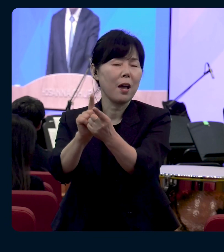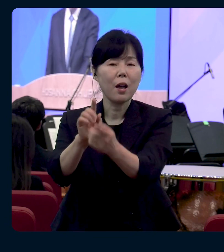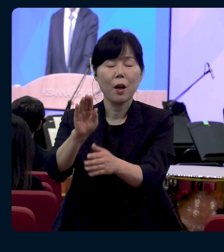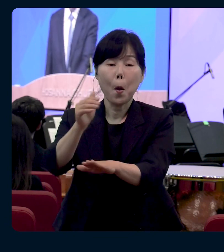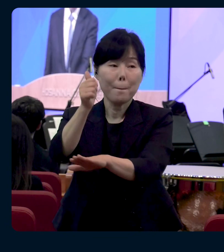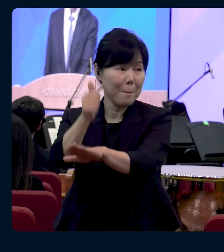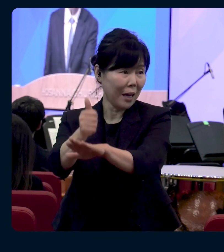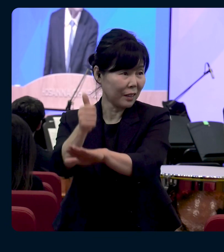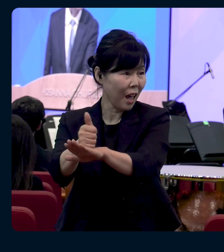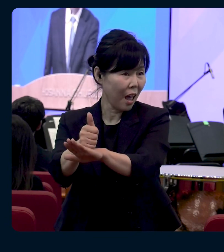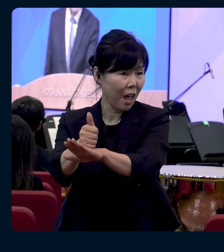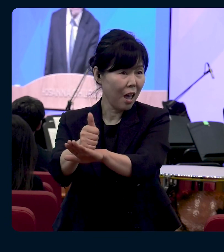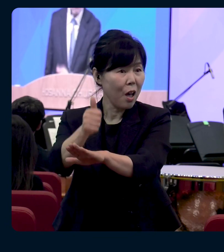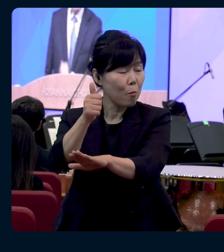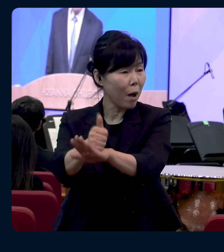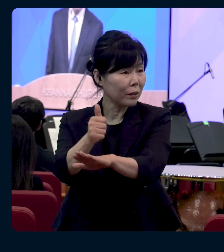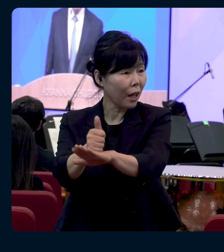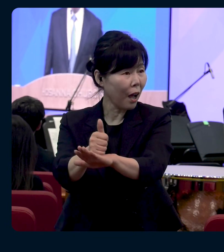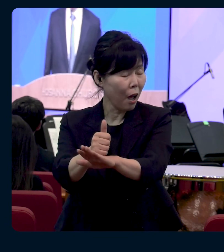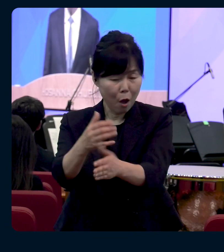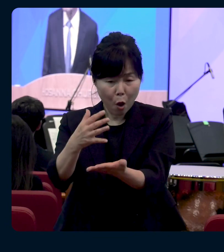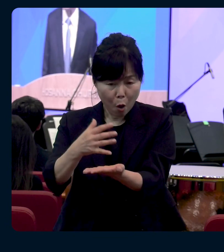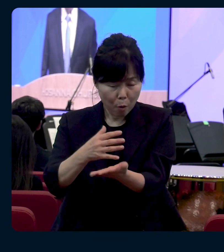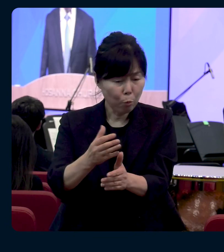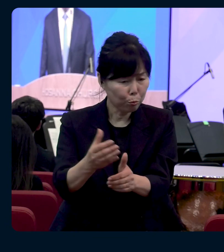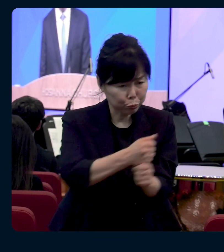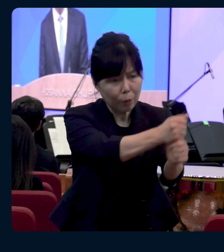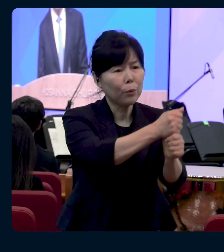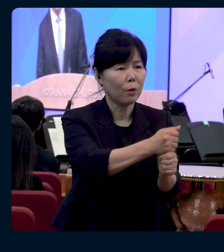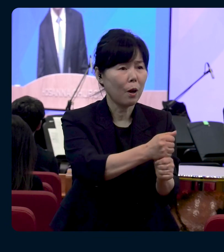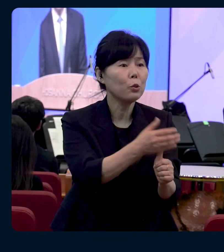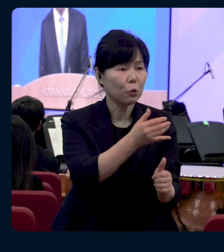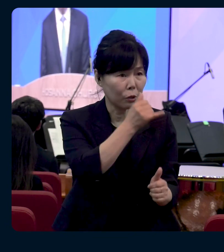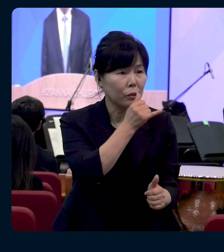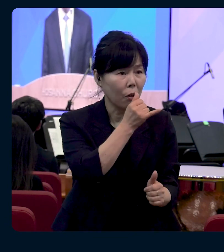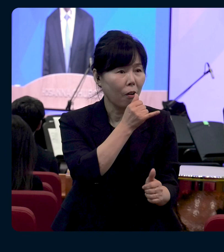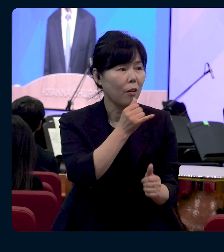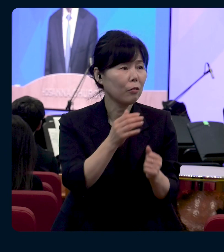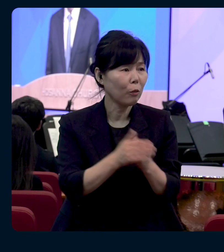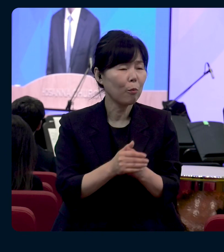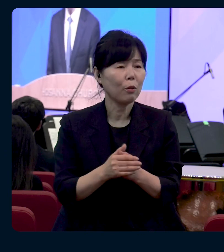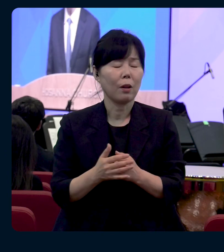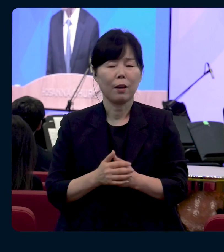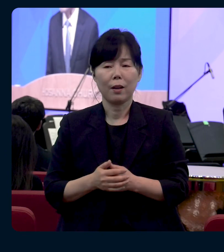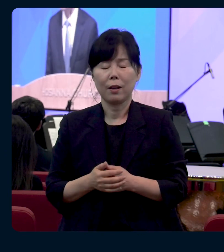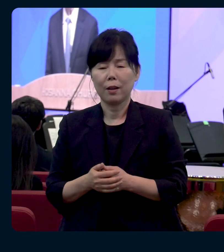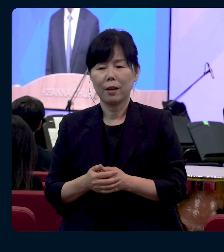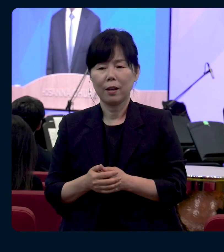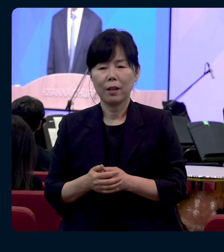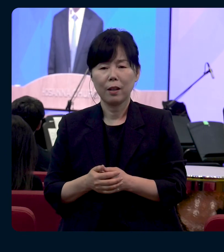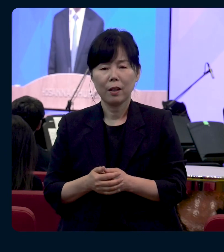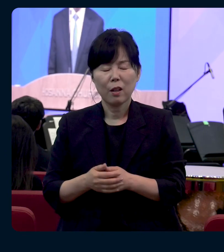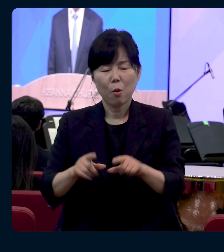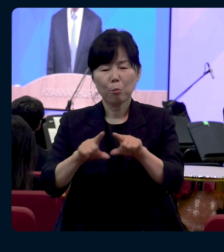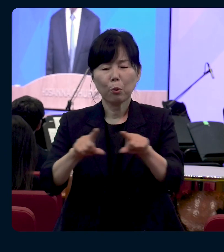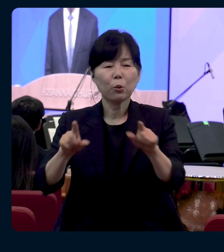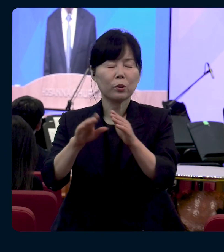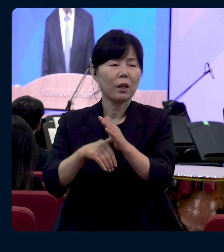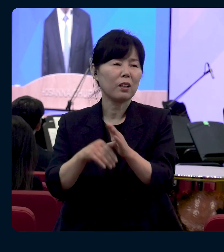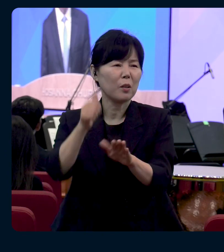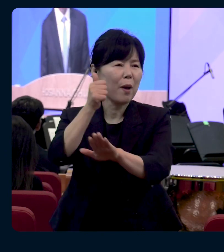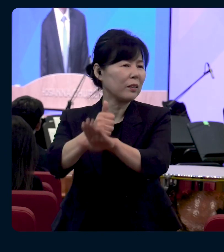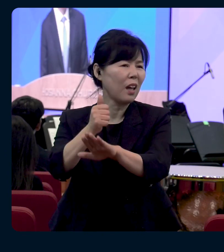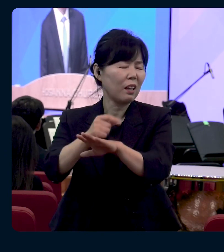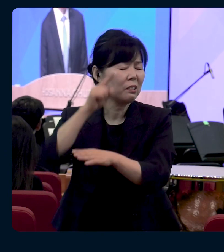베냐민을 잃어버릴 수밖에 없는 그러한 어려움에 직면한 거예요. 사실 평생 신경도 안 쓰던 막내 동생